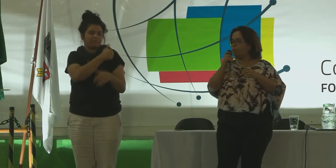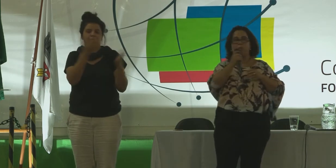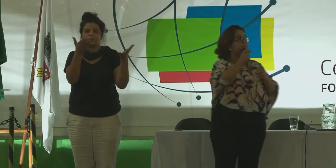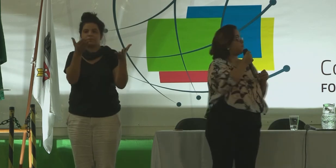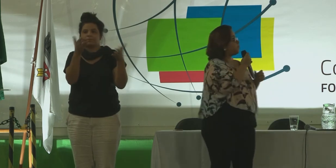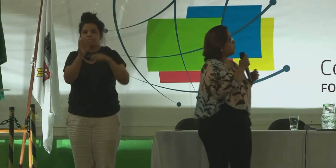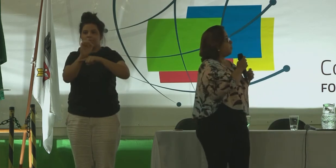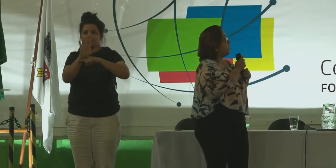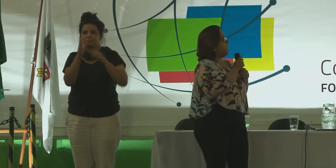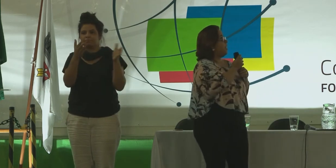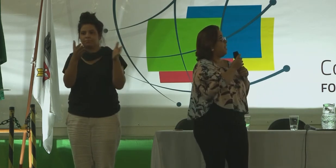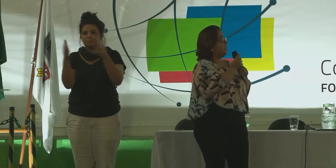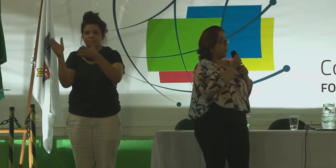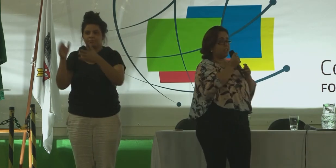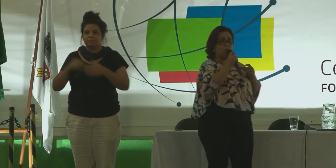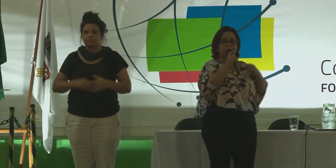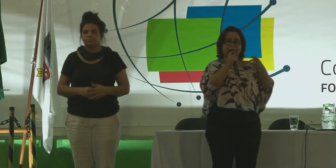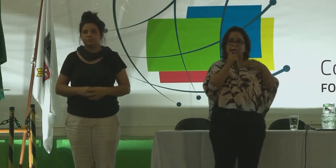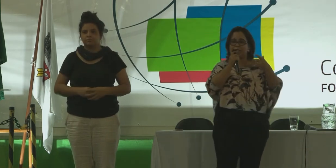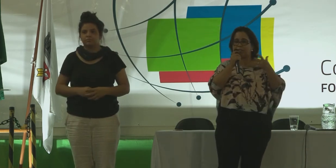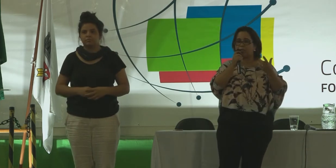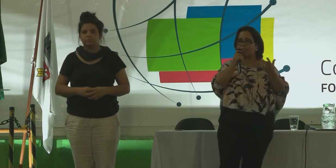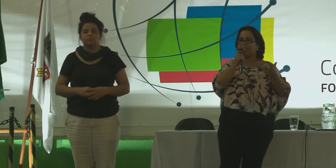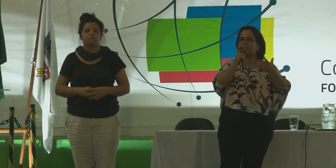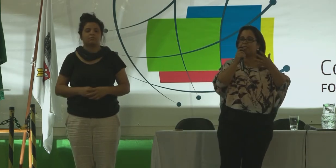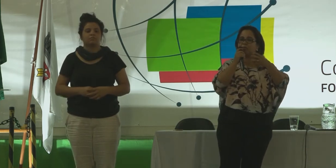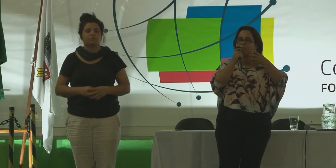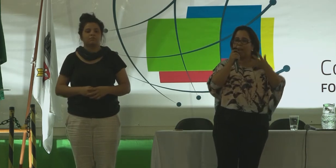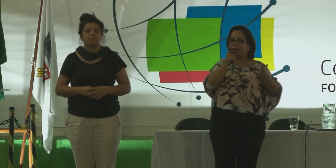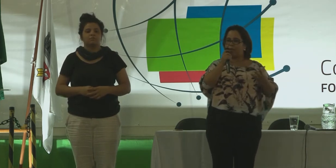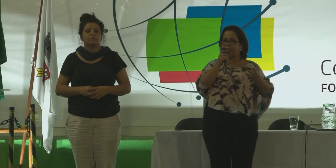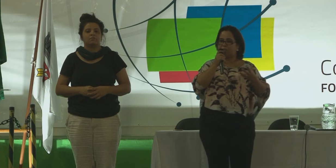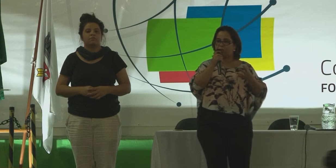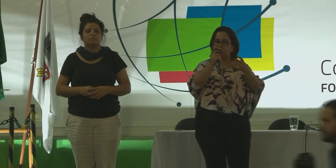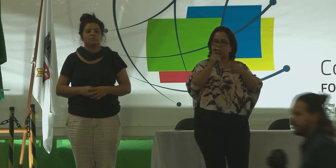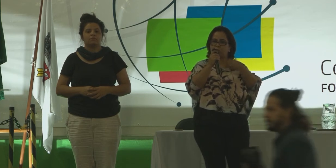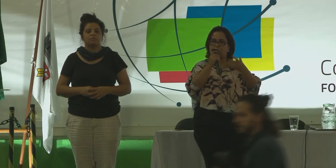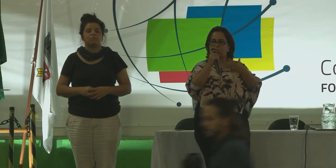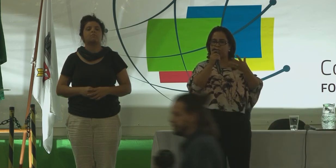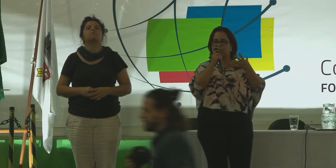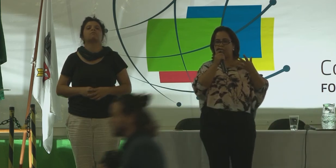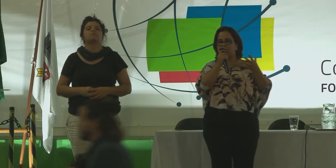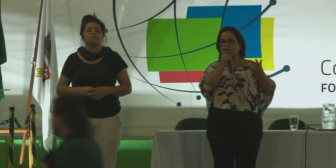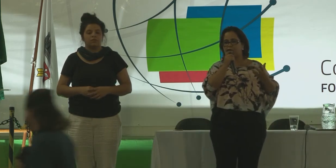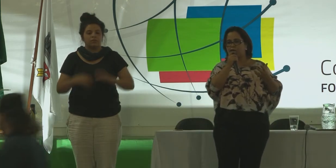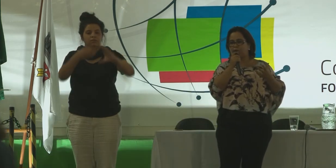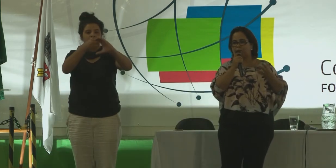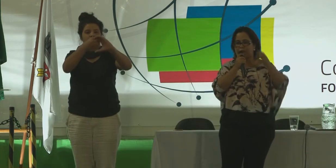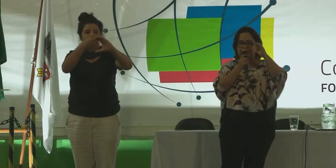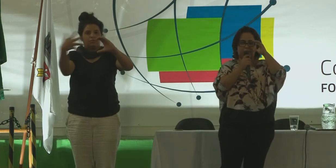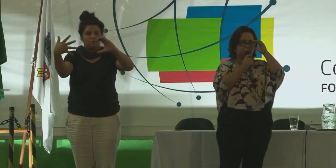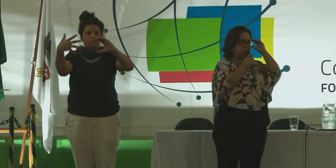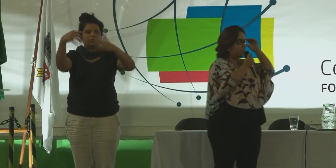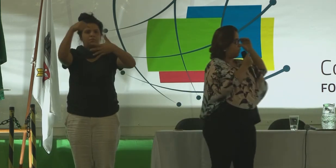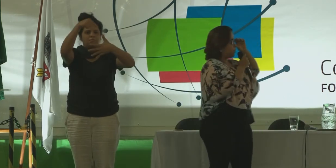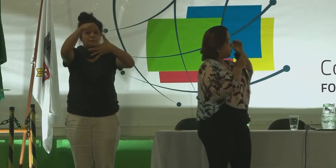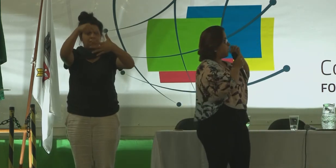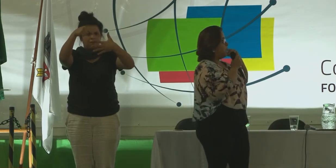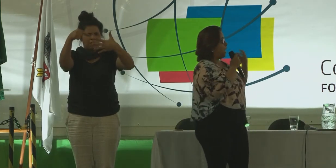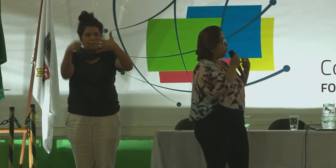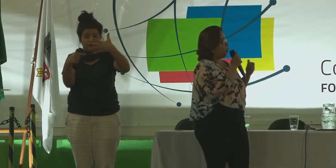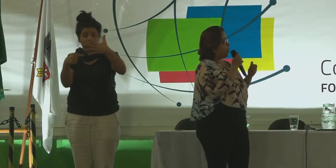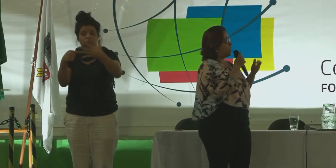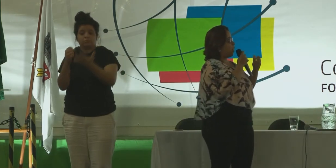passar, por favor. Então, quais são as ações do NAP, né, do nosso núcleo de atendimento à pessoa com necessidade